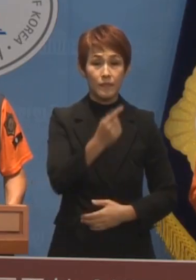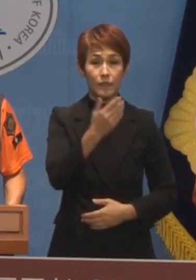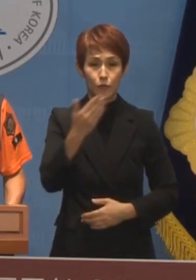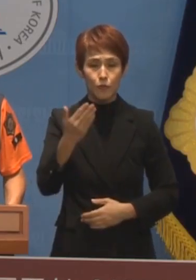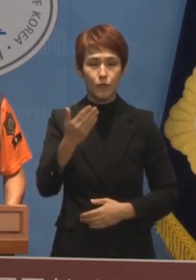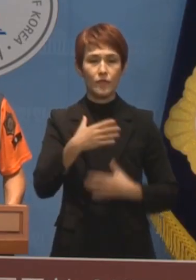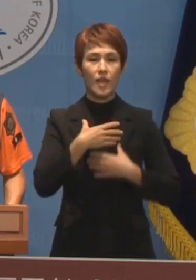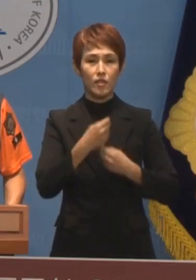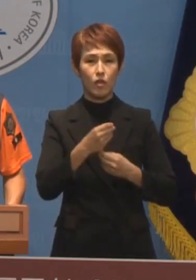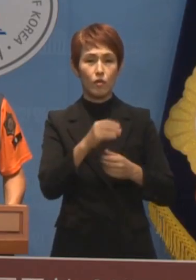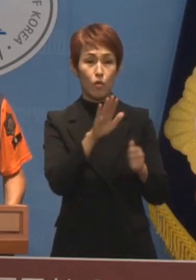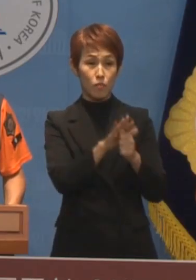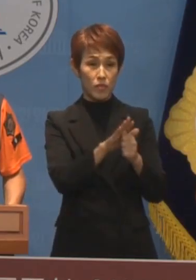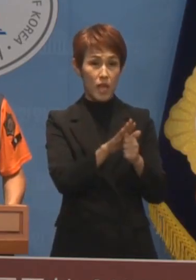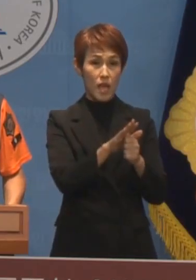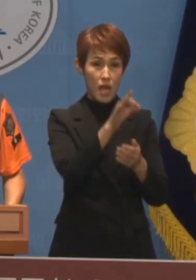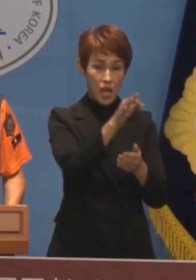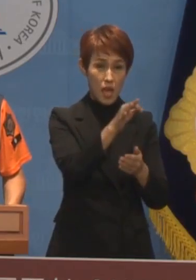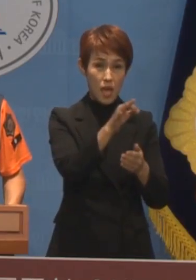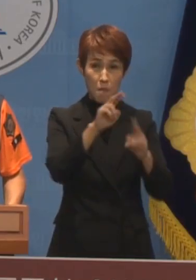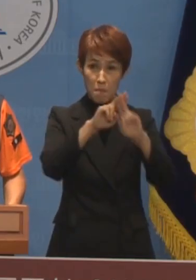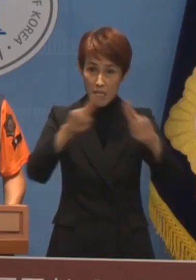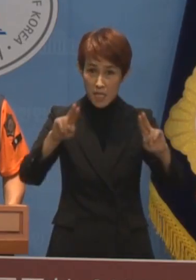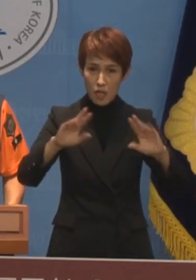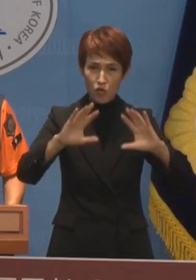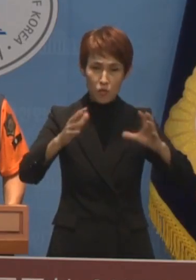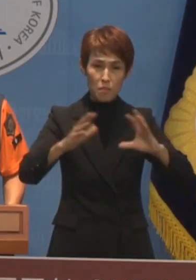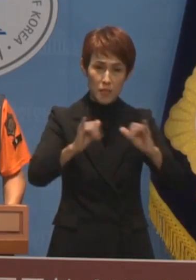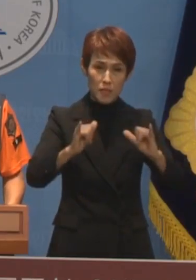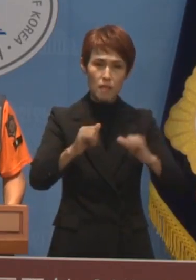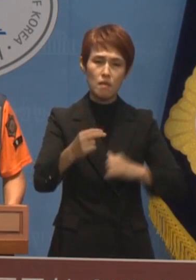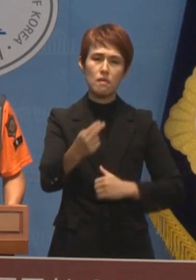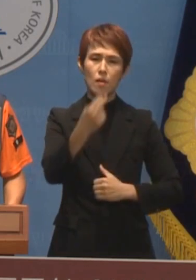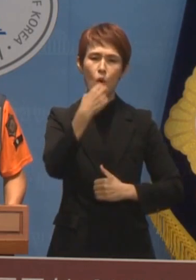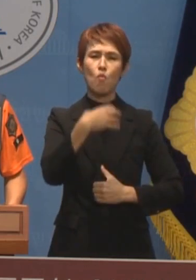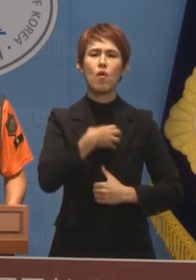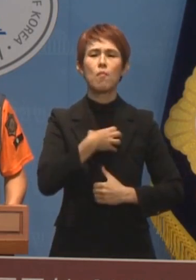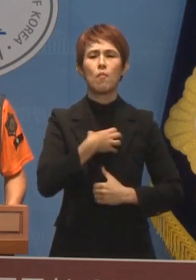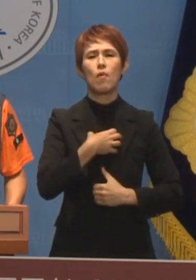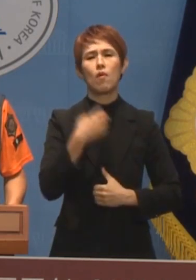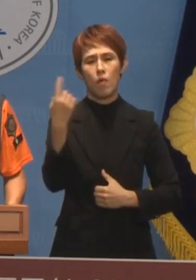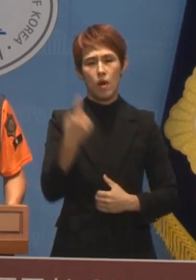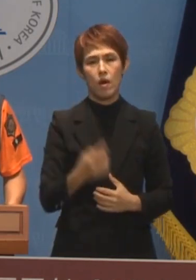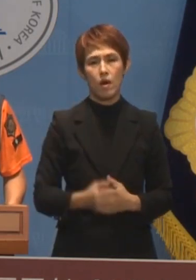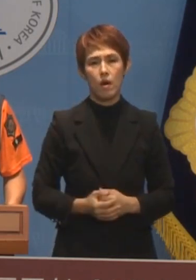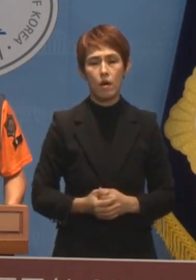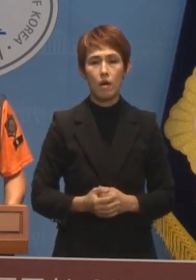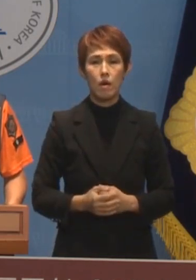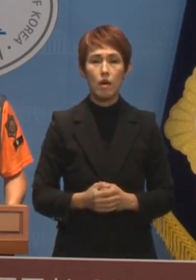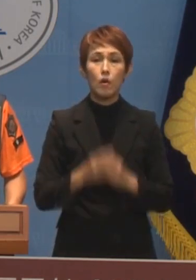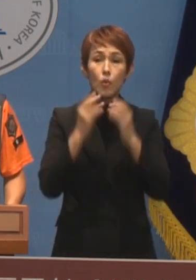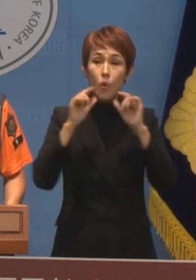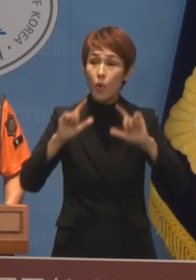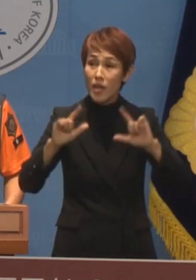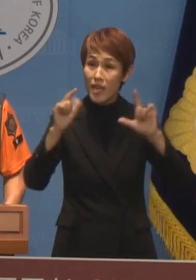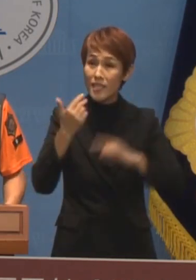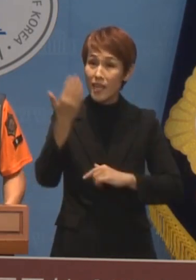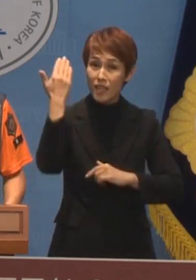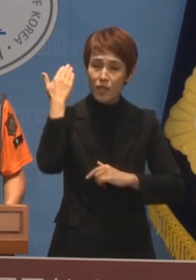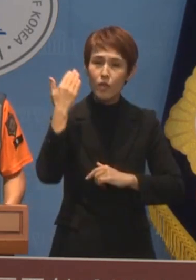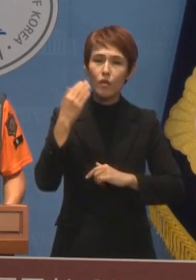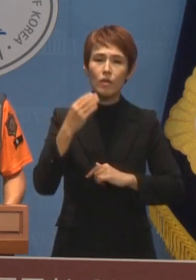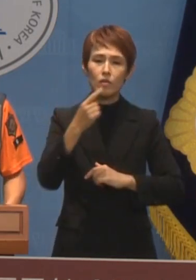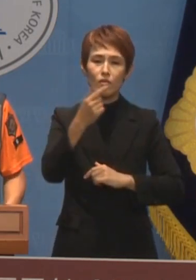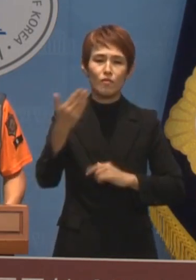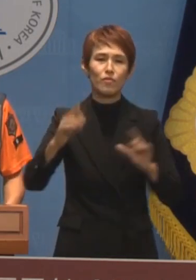소방안전교부세 폐지는 바로 국민의 생명을 지울 수 있다. 지난 토요일 소방의 날 62주년을